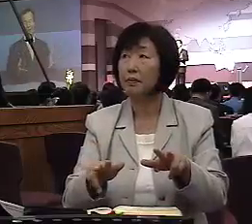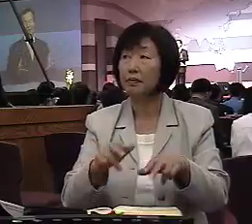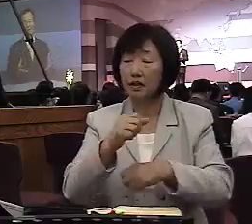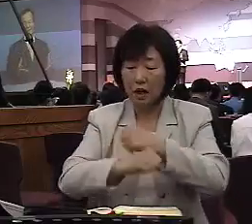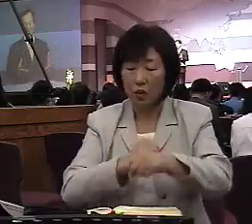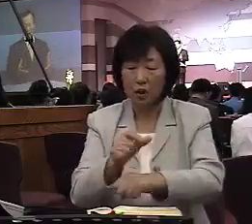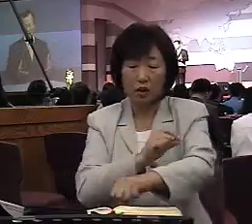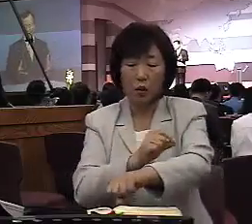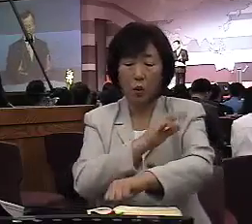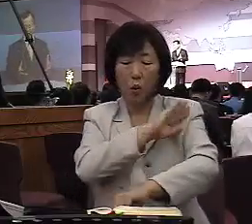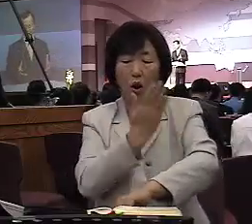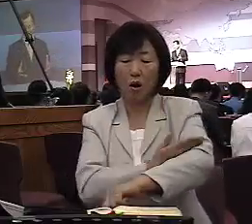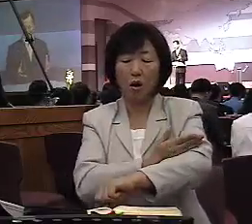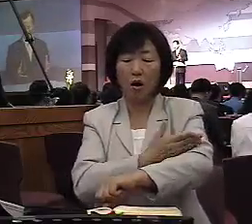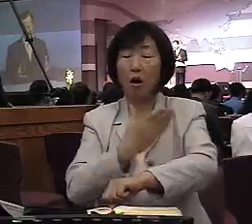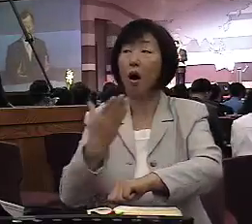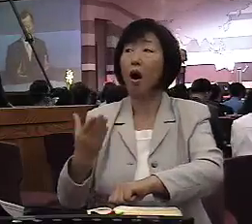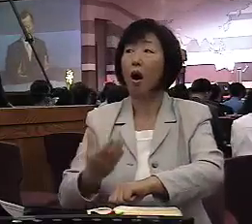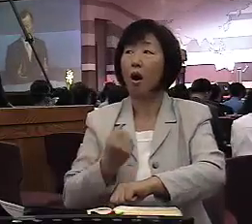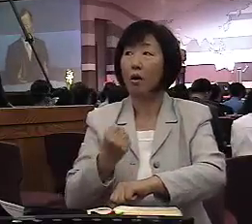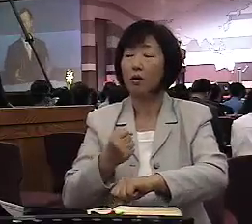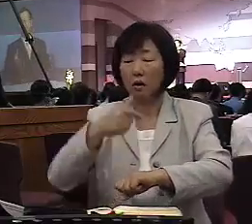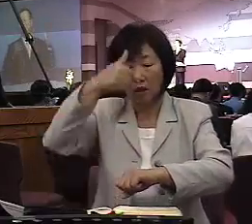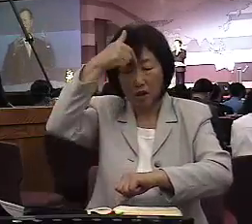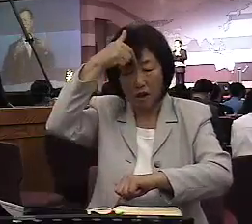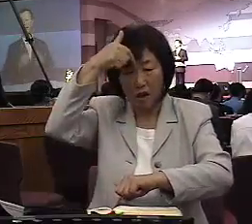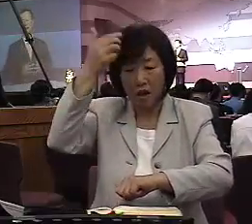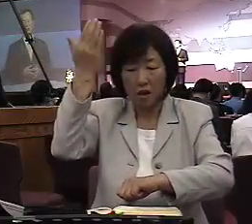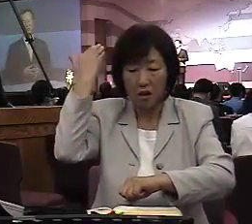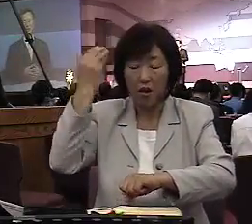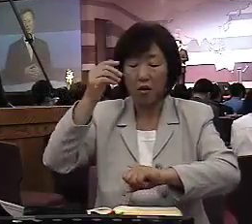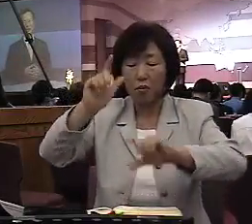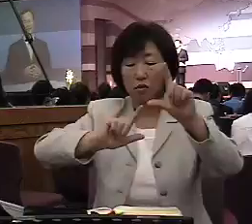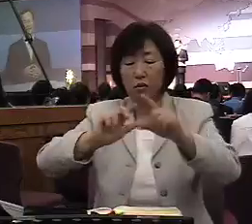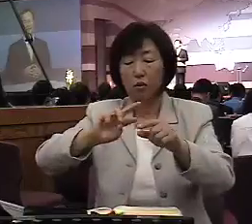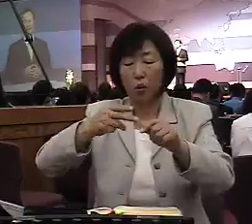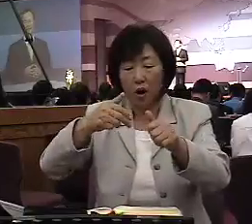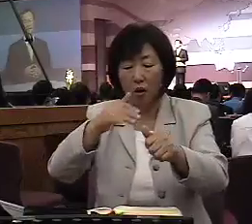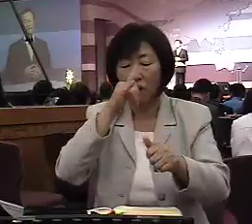버리고 옛 모습으로 돌아가고 있다는 것입니다.